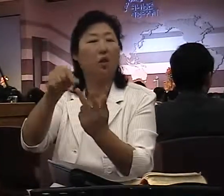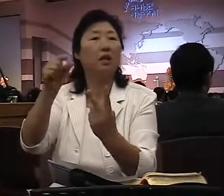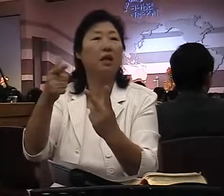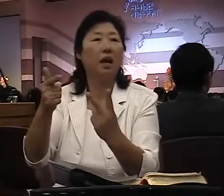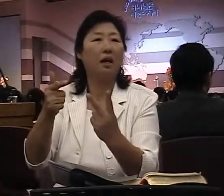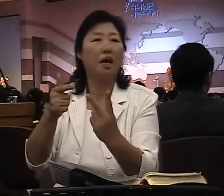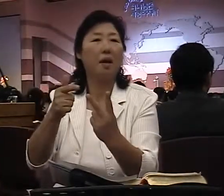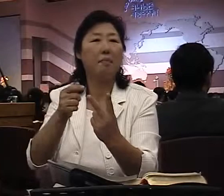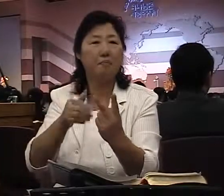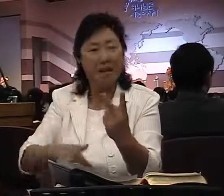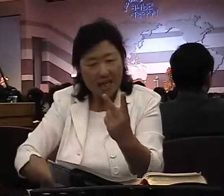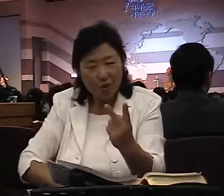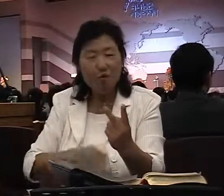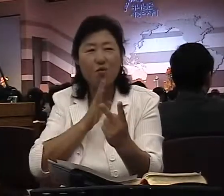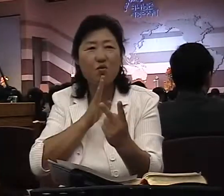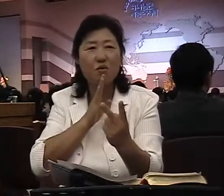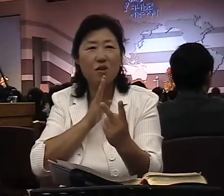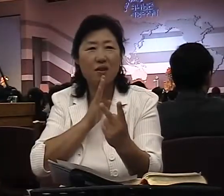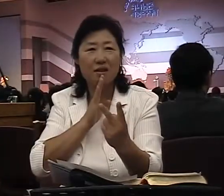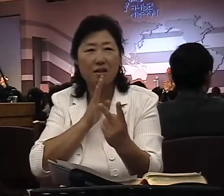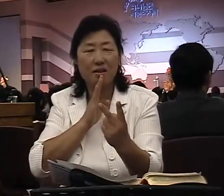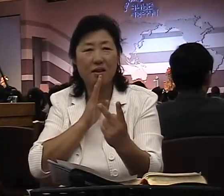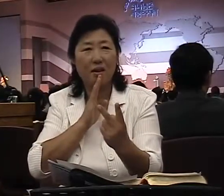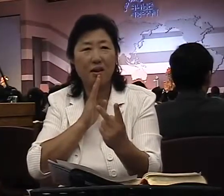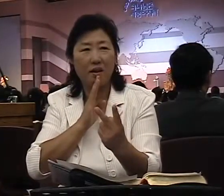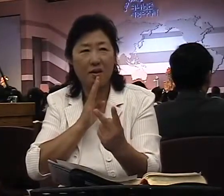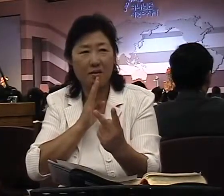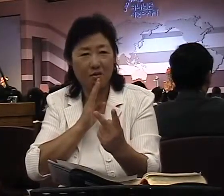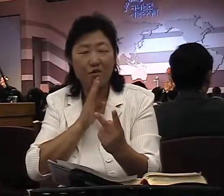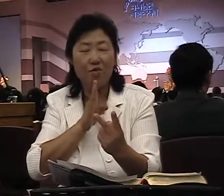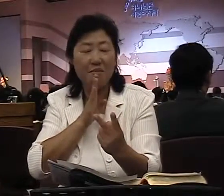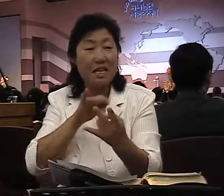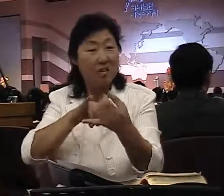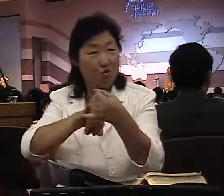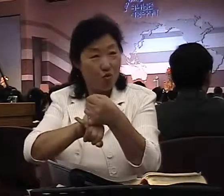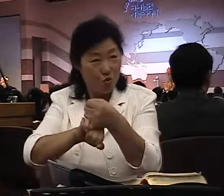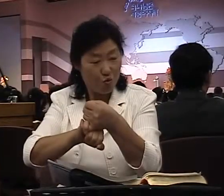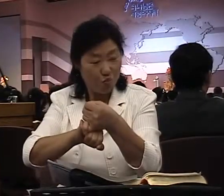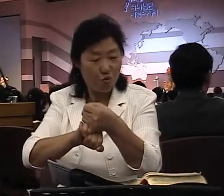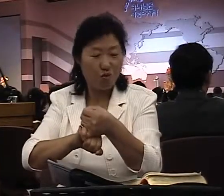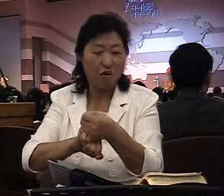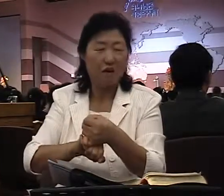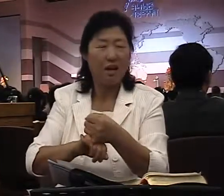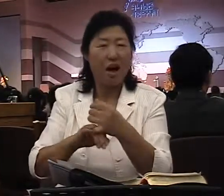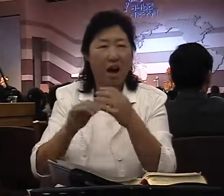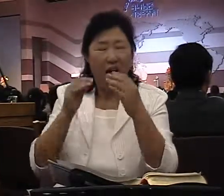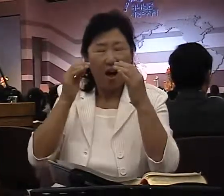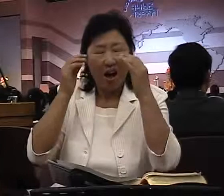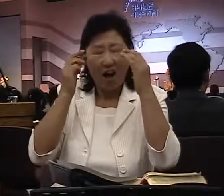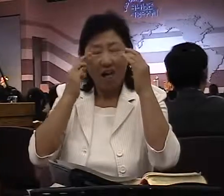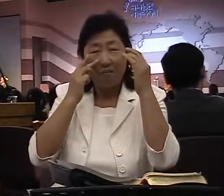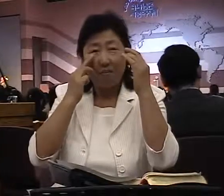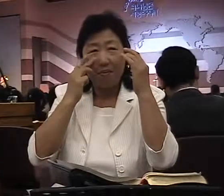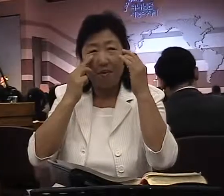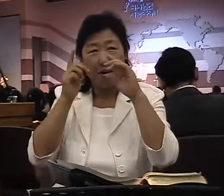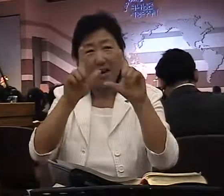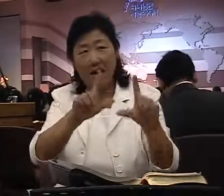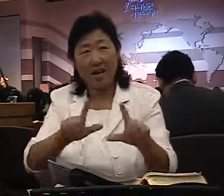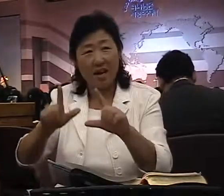필수입니다. 힘들죠. 이렇게 그 고단한 이민생활 힘들지만 이것이 생명의